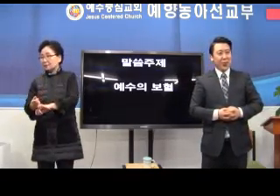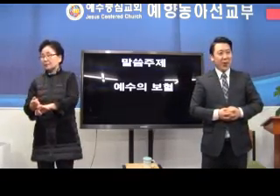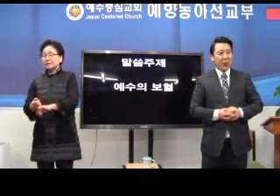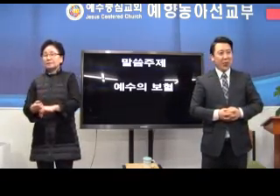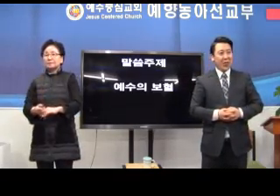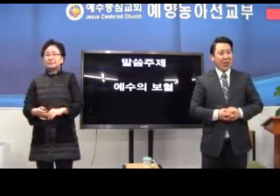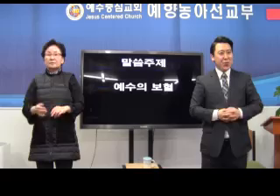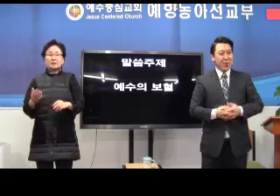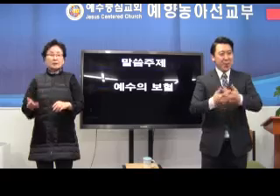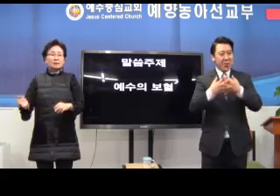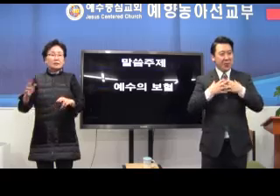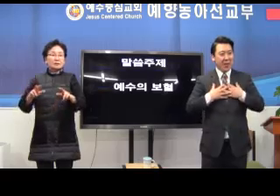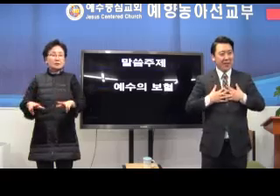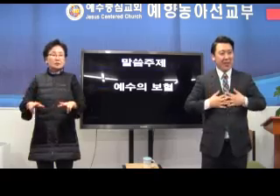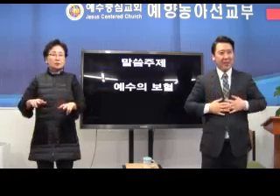우리가 어떻게 예수님의 피를 바를까요?